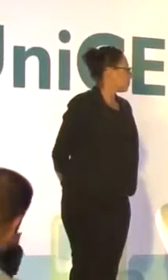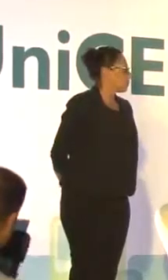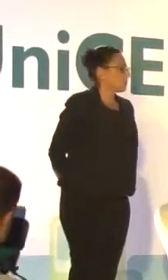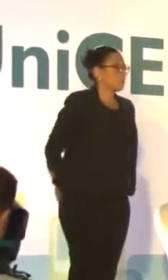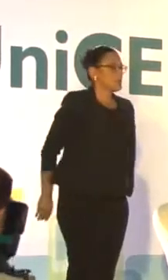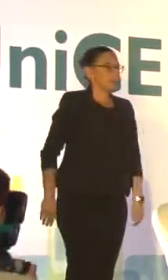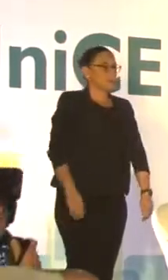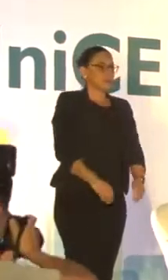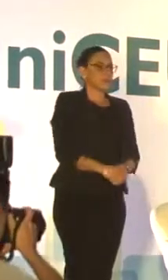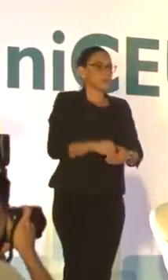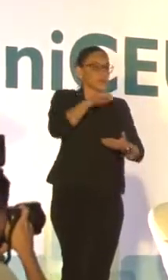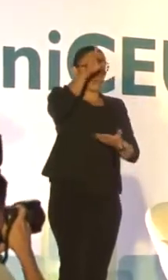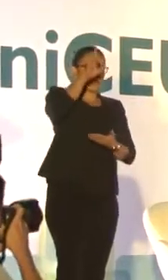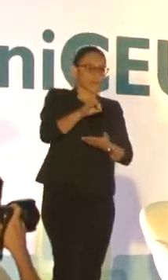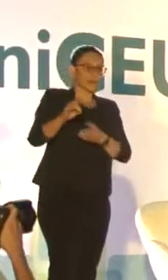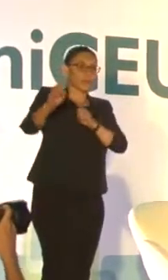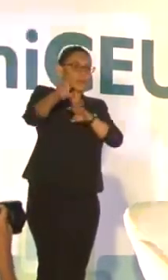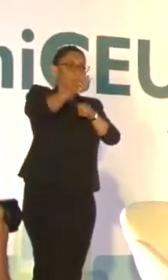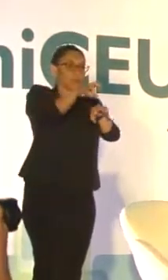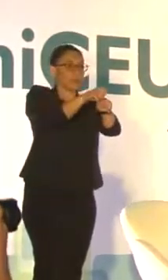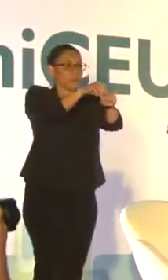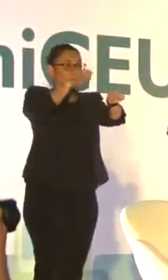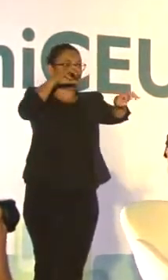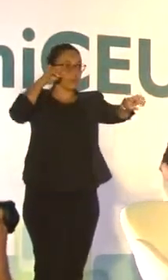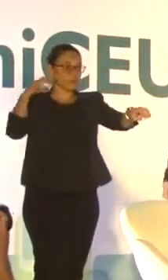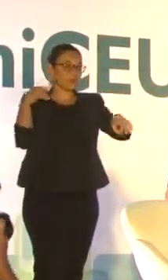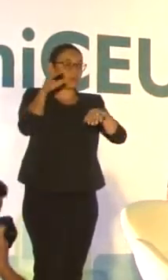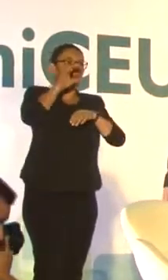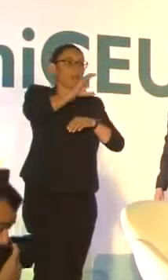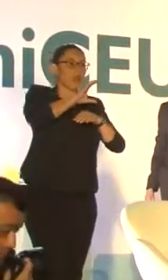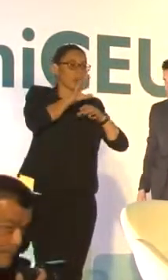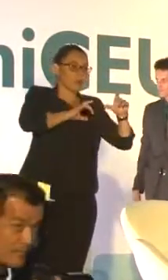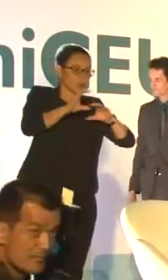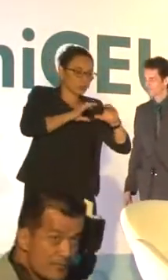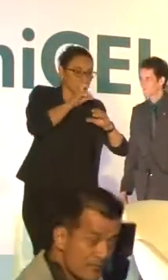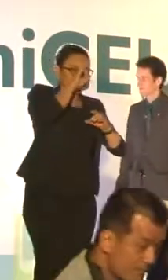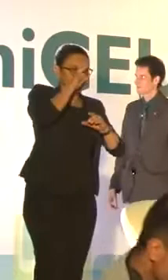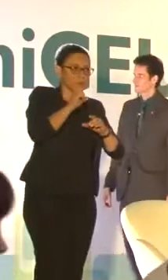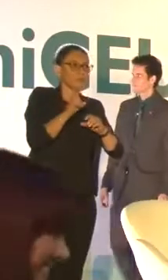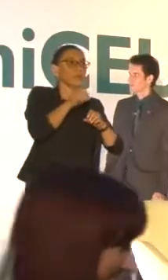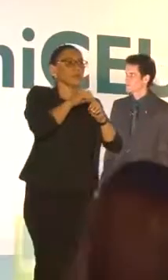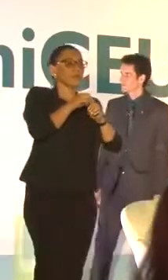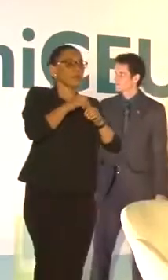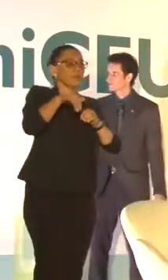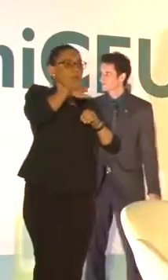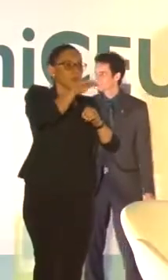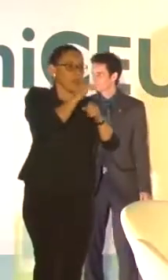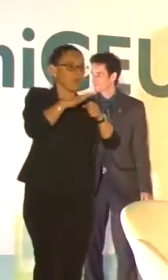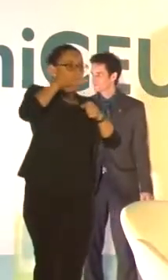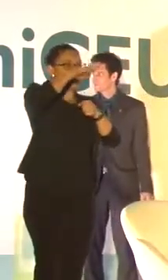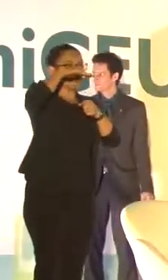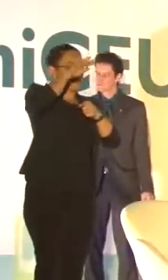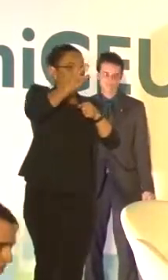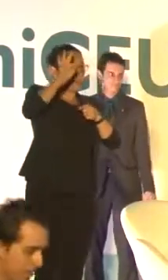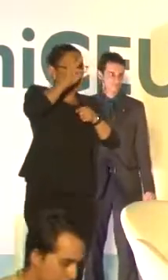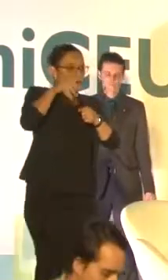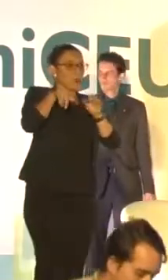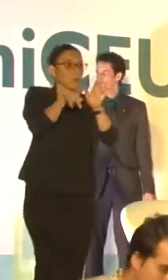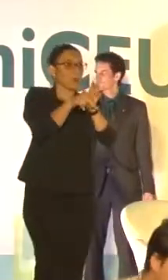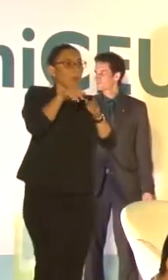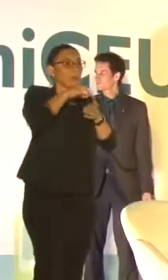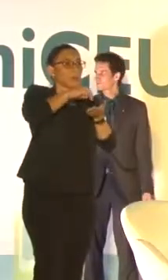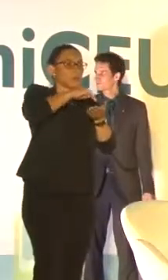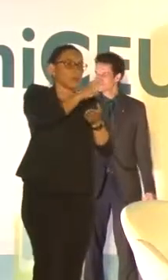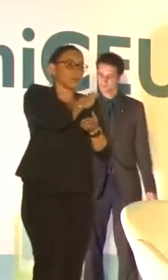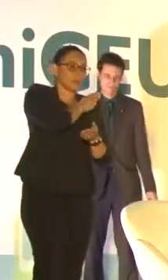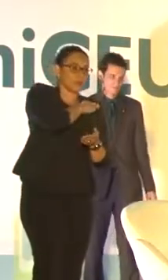O senhor diretor de Educação à Distância da Coordenação de Aperfeiçoamento de Pessoal de Nível Superior do Ministério da